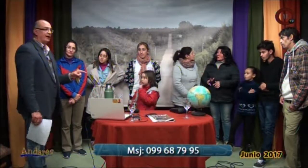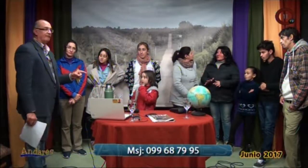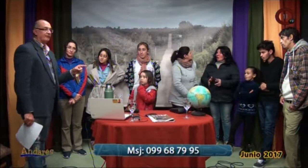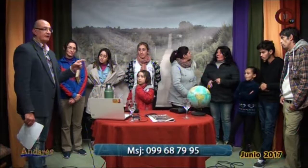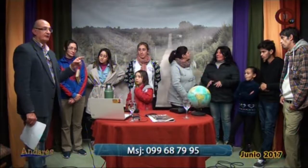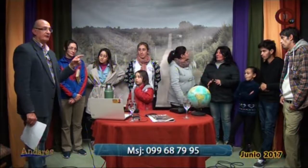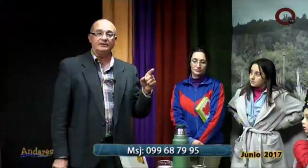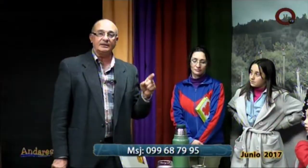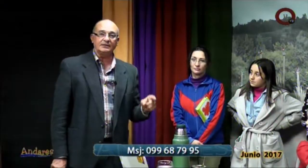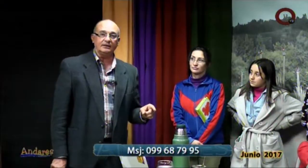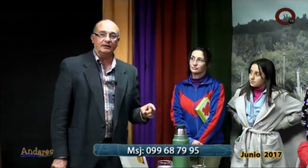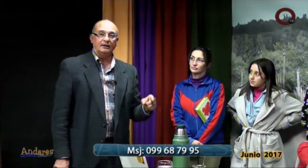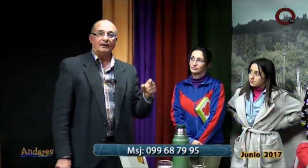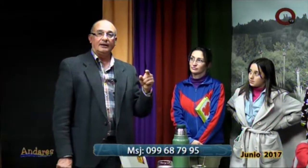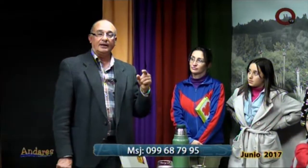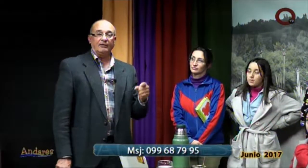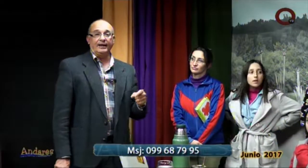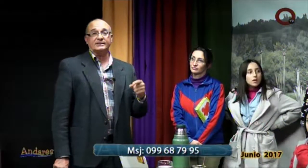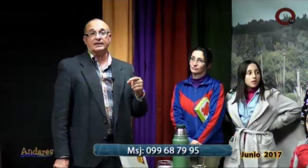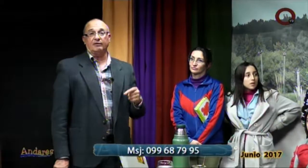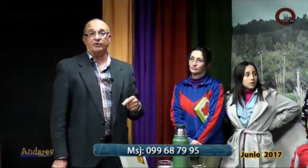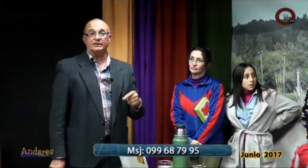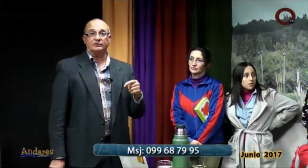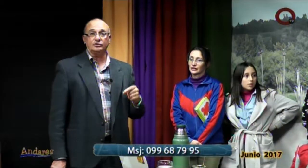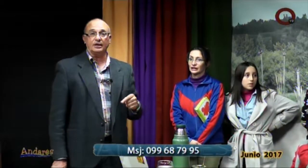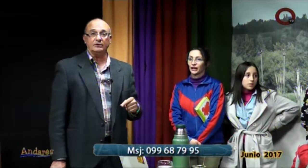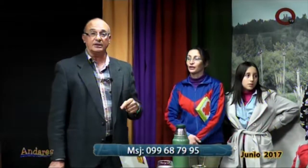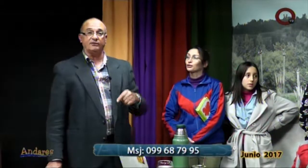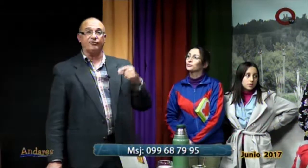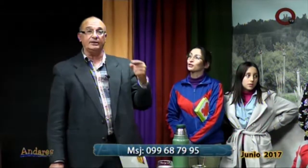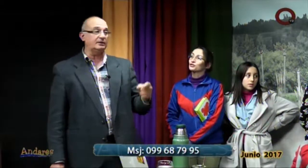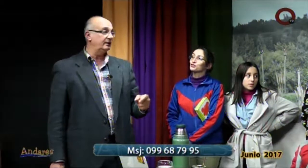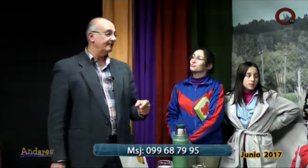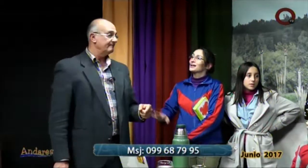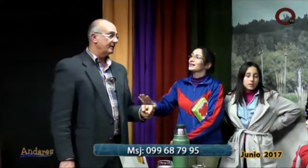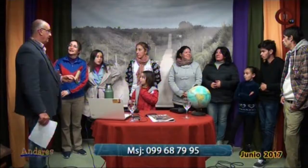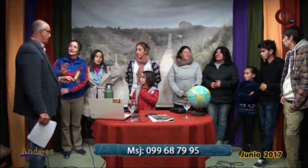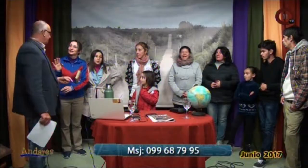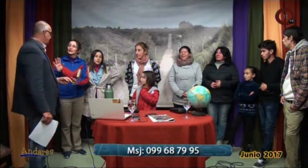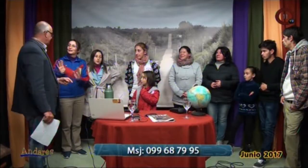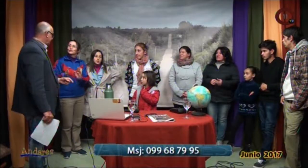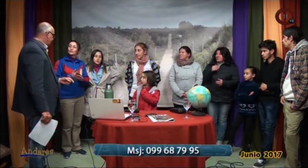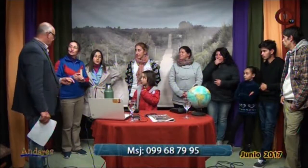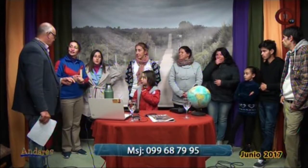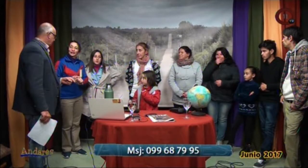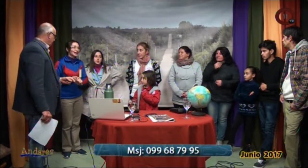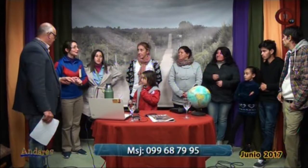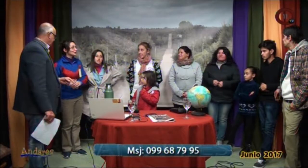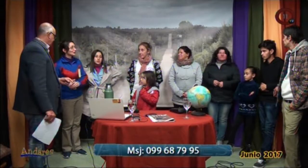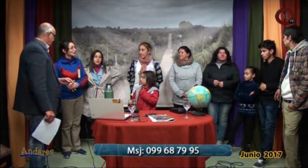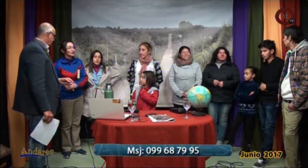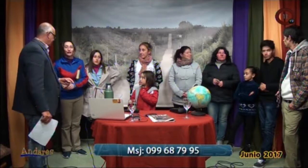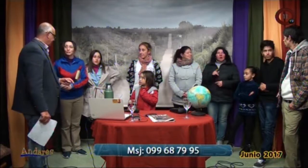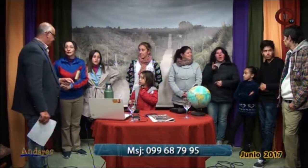Hora 17 Ex General Flores Instrucción en el año 13 Frente Le agradecemos a A